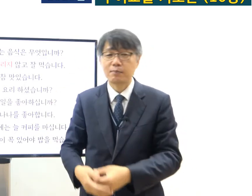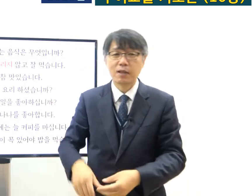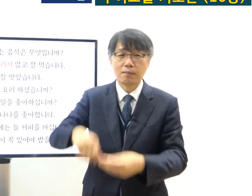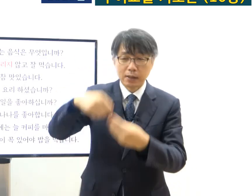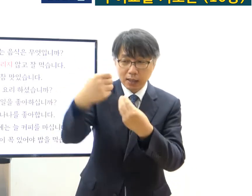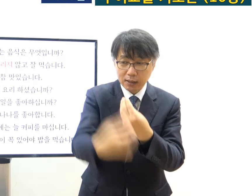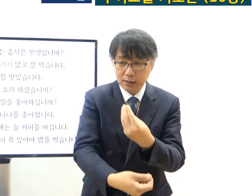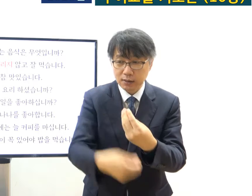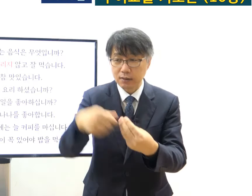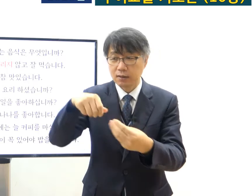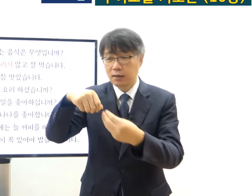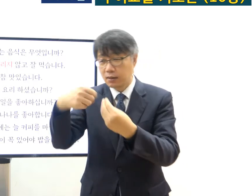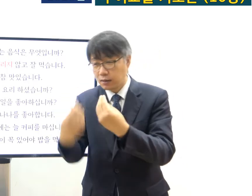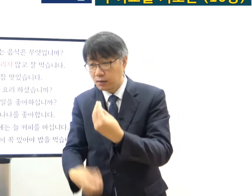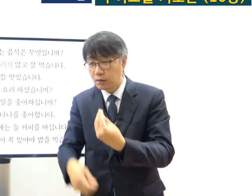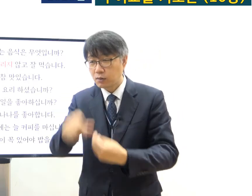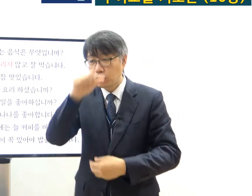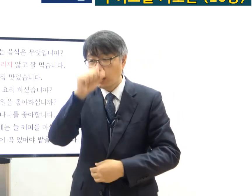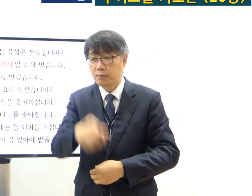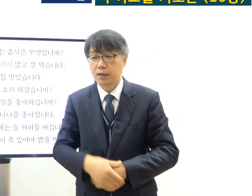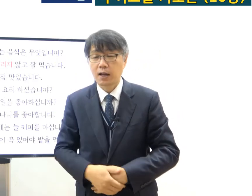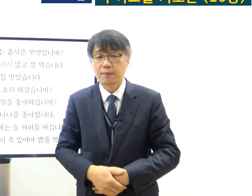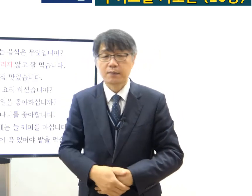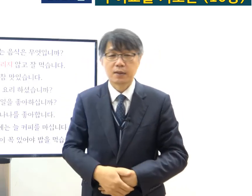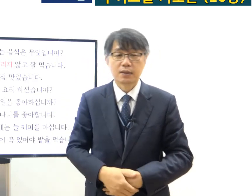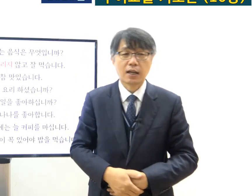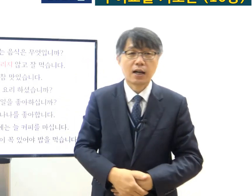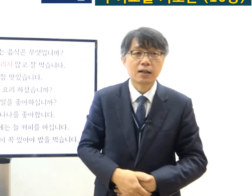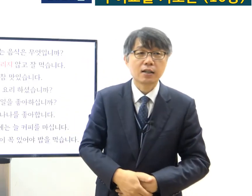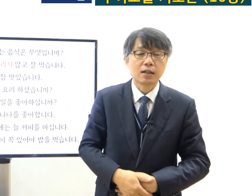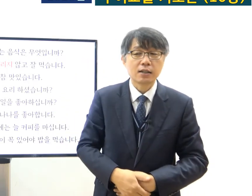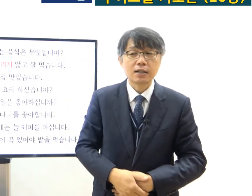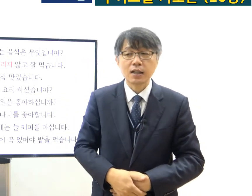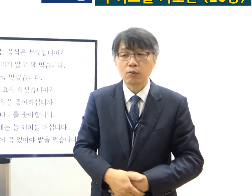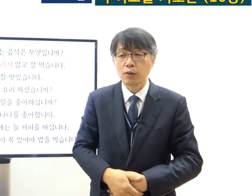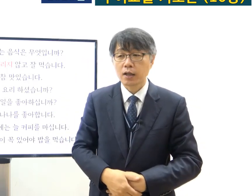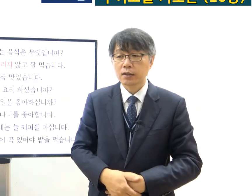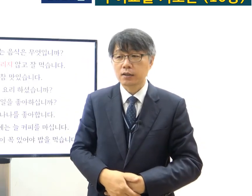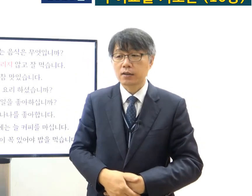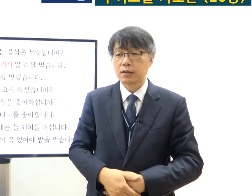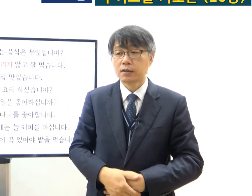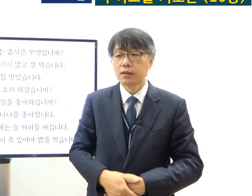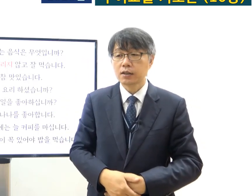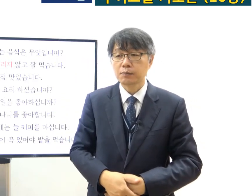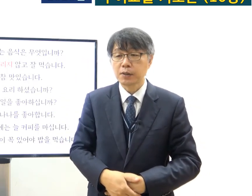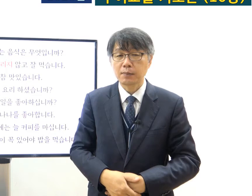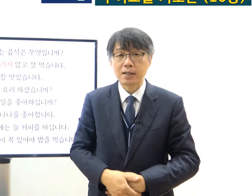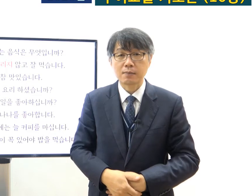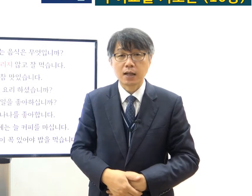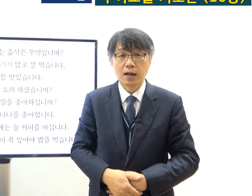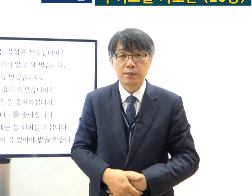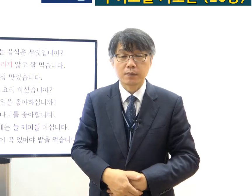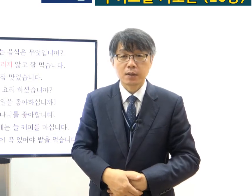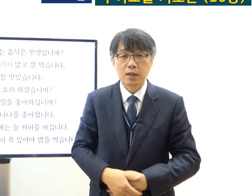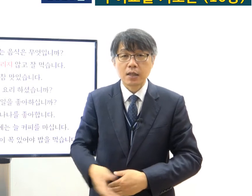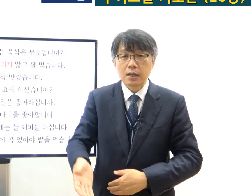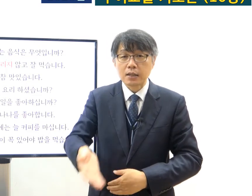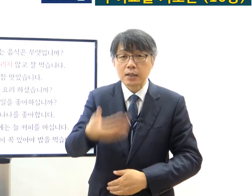압니다. 바나나를 좋아합니다. 자, 식사 후에는 늘 커피를 마십니다.